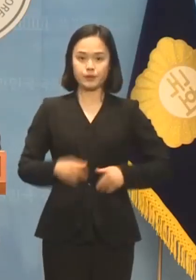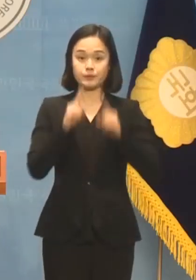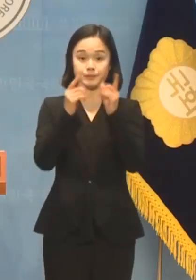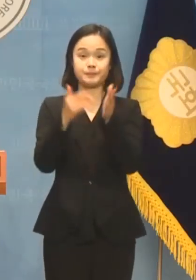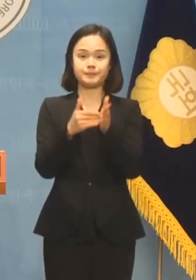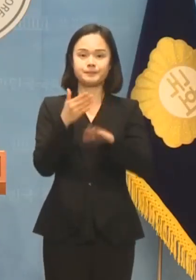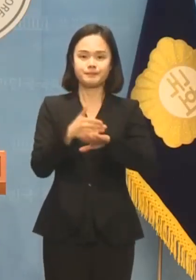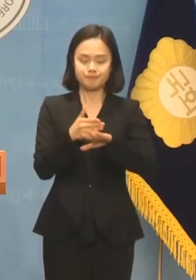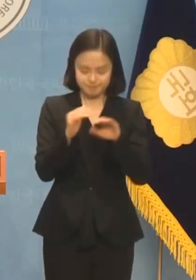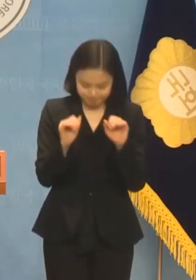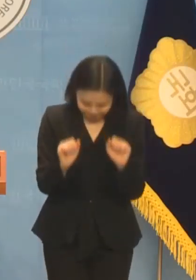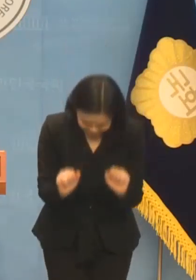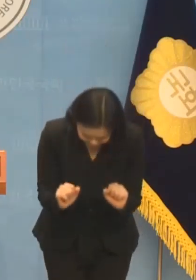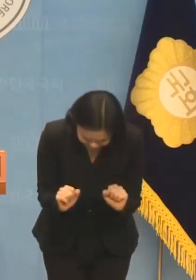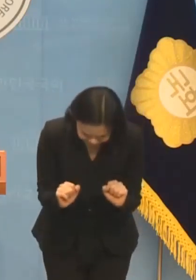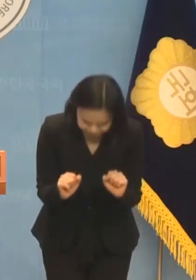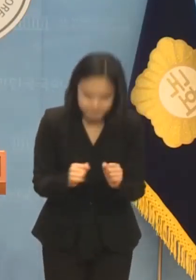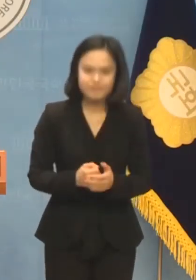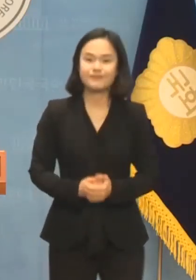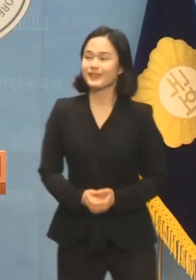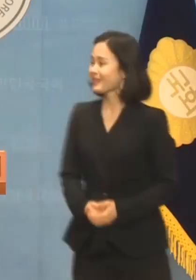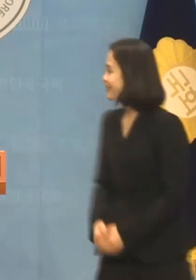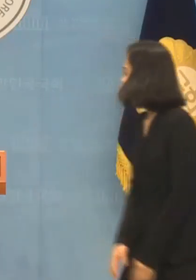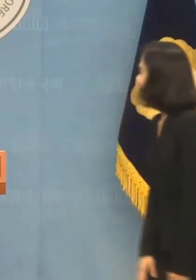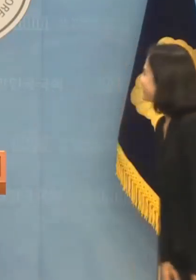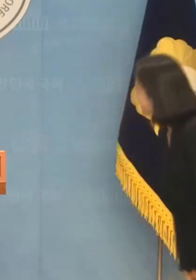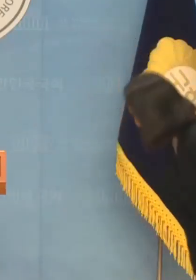마치겠습니다. 고맙습니다.